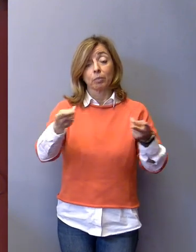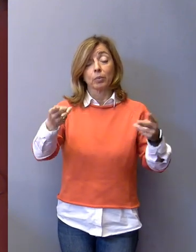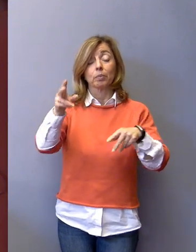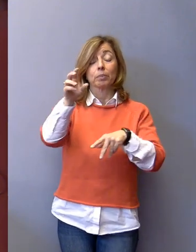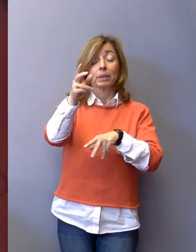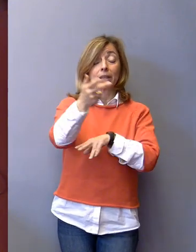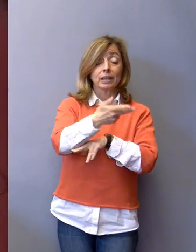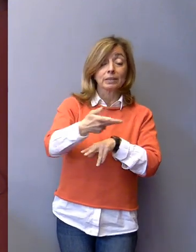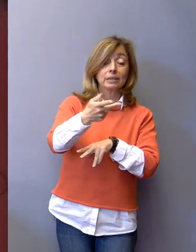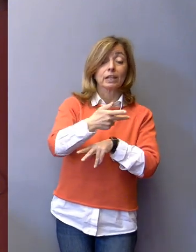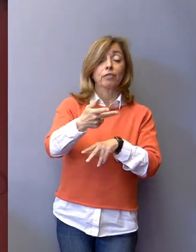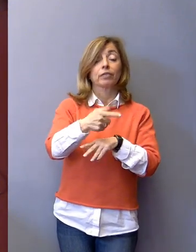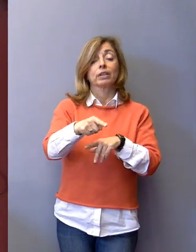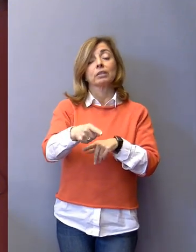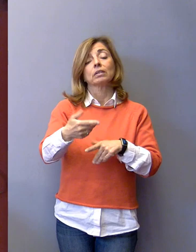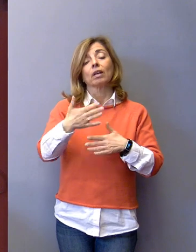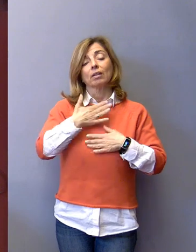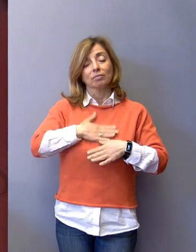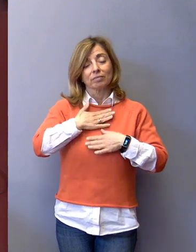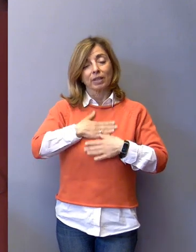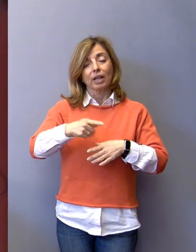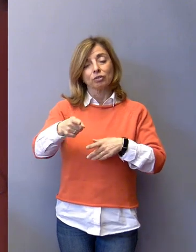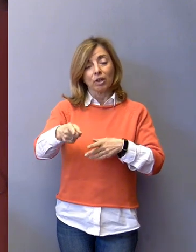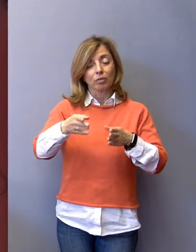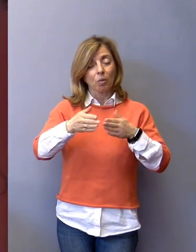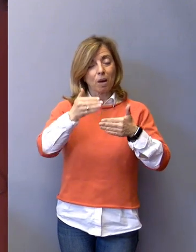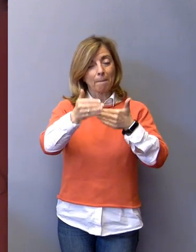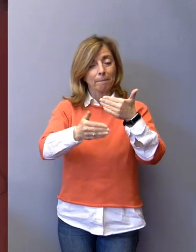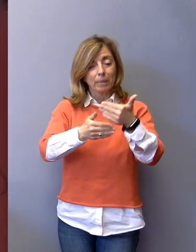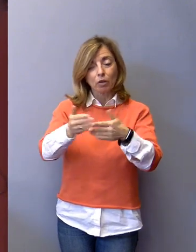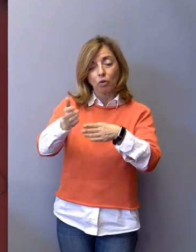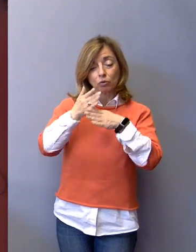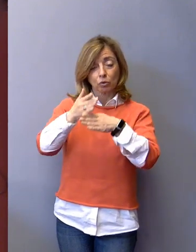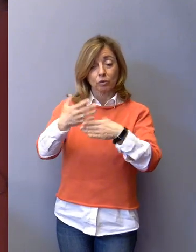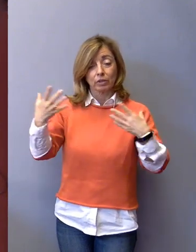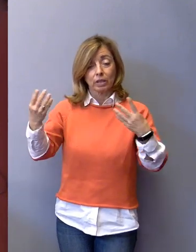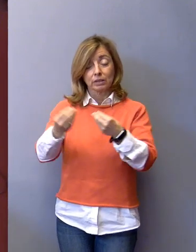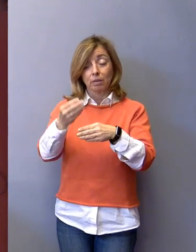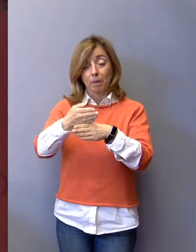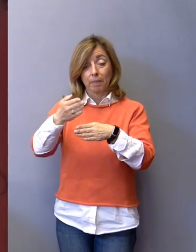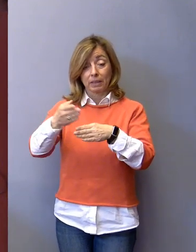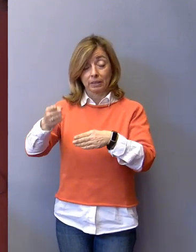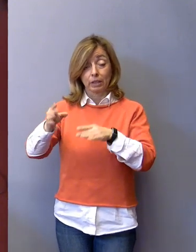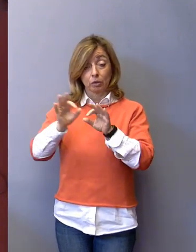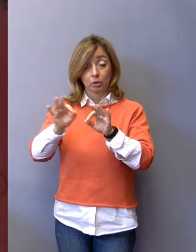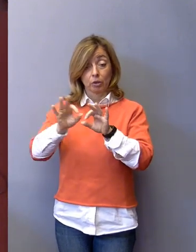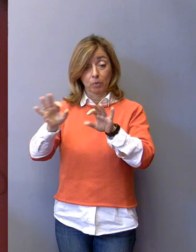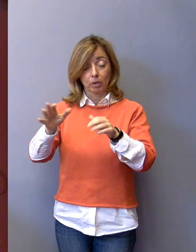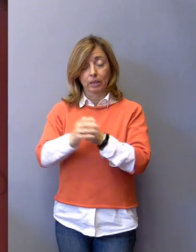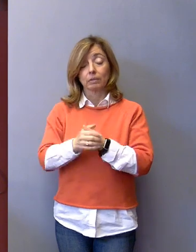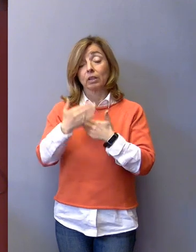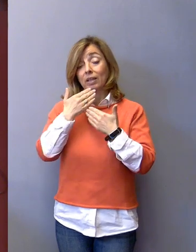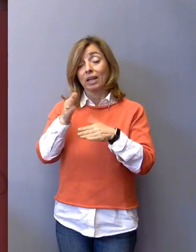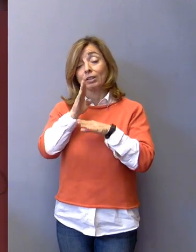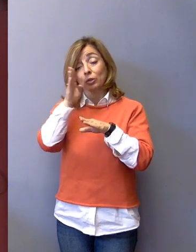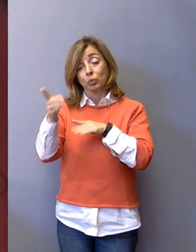condividere questo percorso anche col Partito Democratico e con i suggerimenti l'ultimo purtroppo invece considera